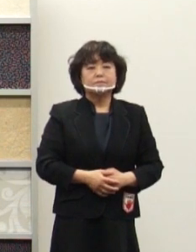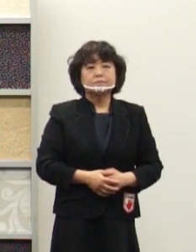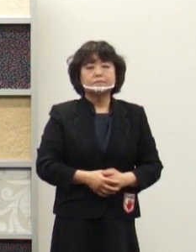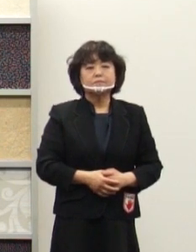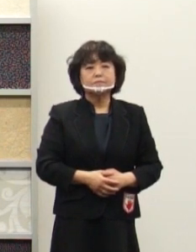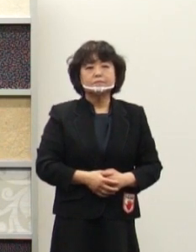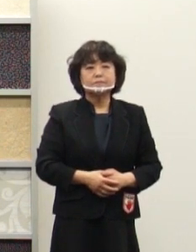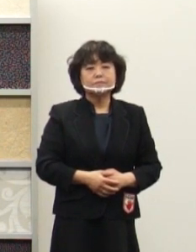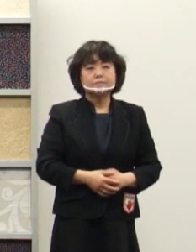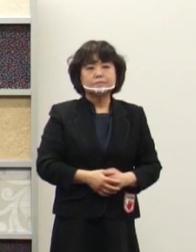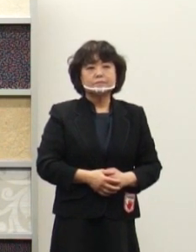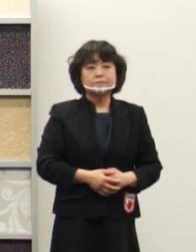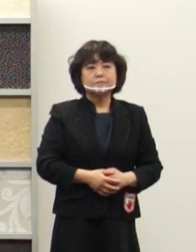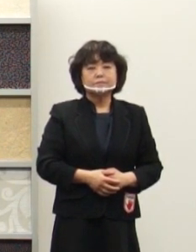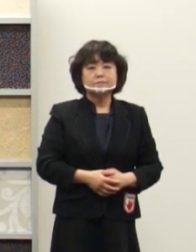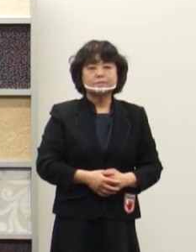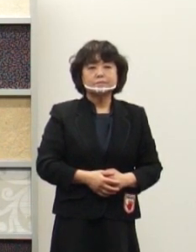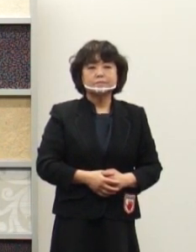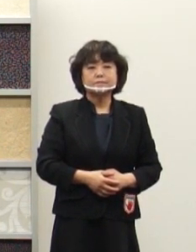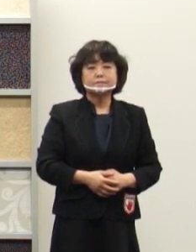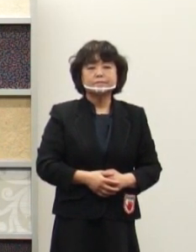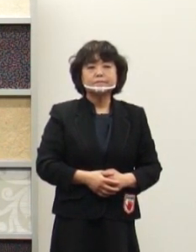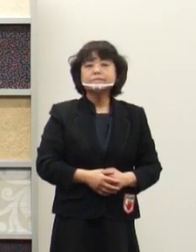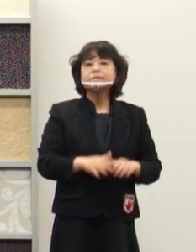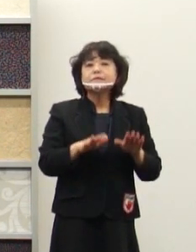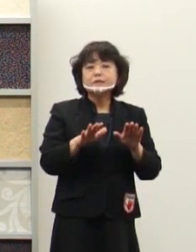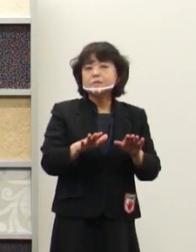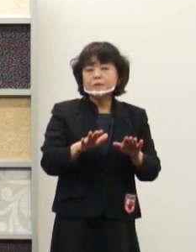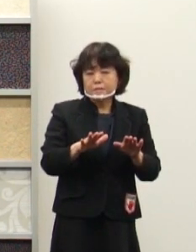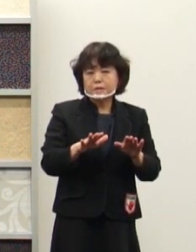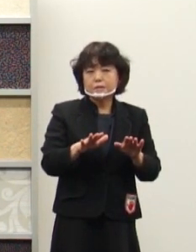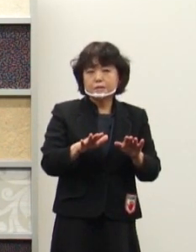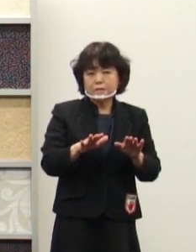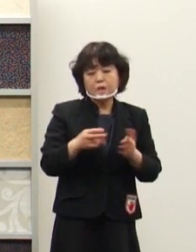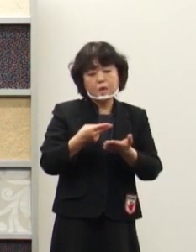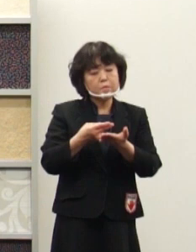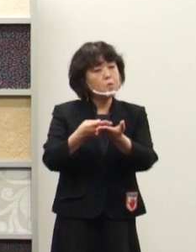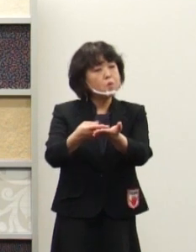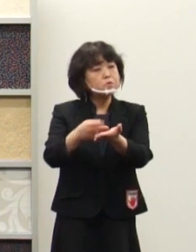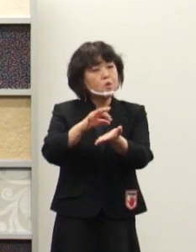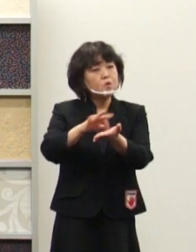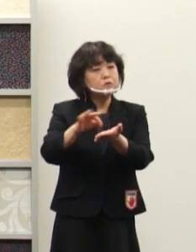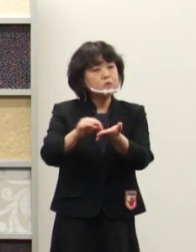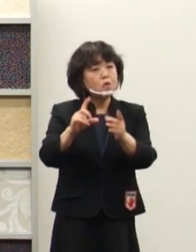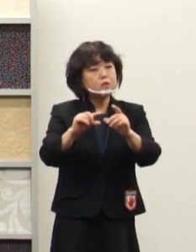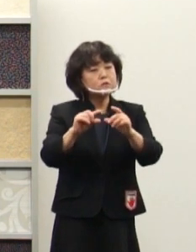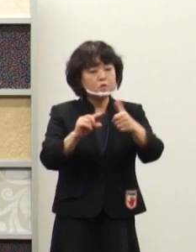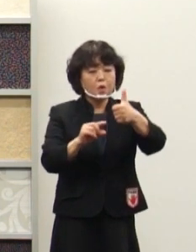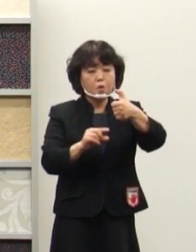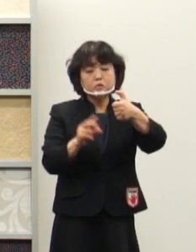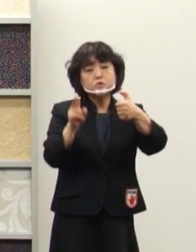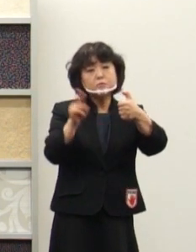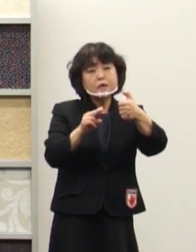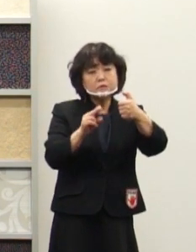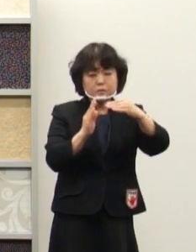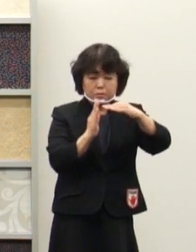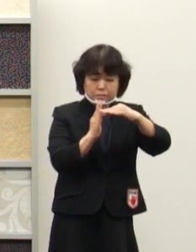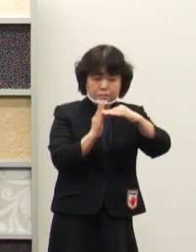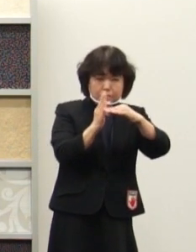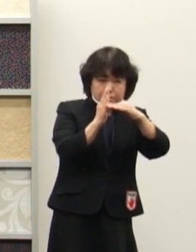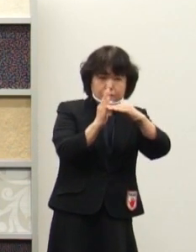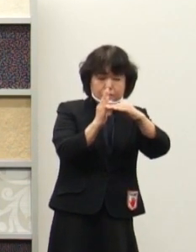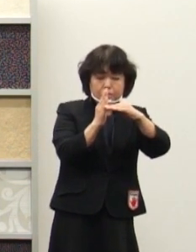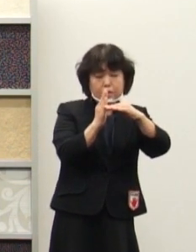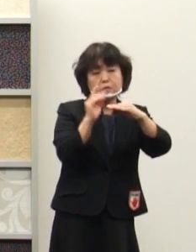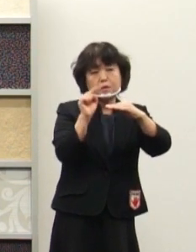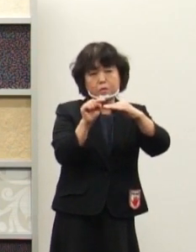。現時点におきましてはまだ 50% 上回っている状況でございます。